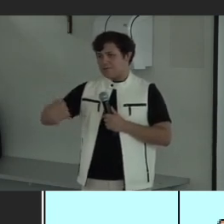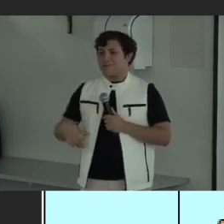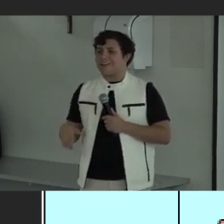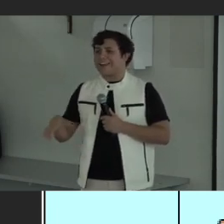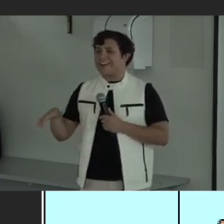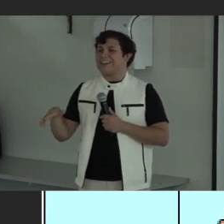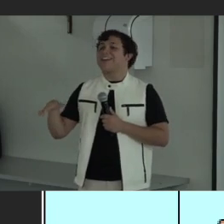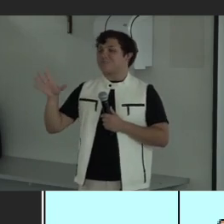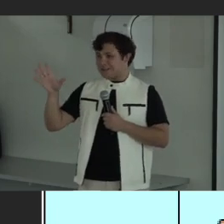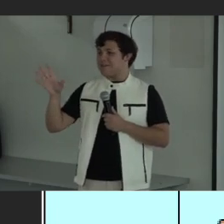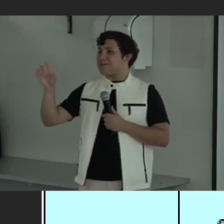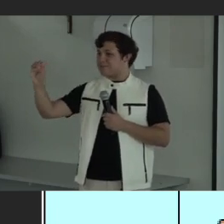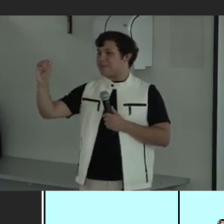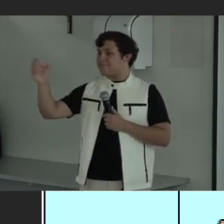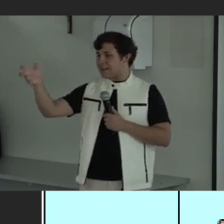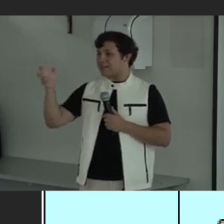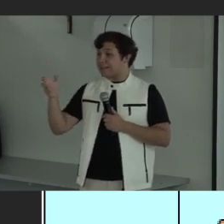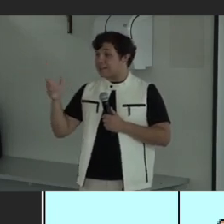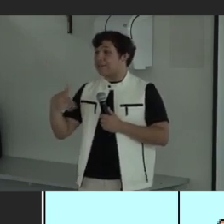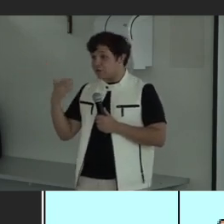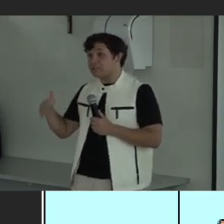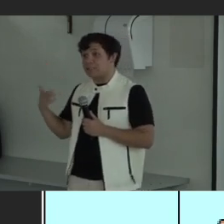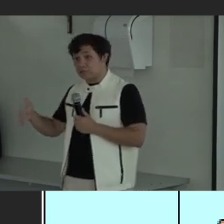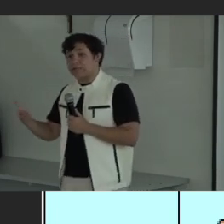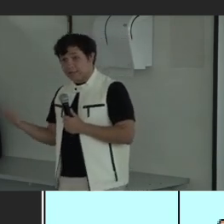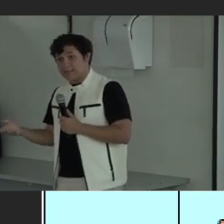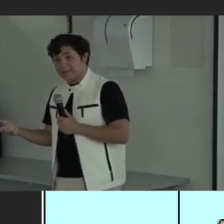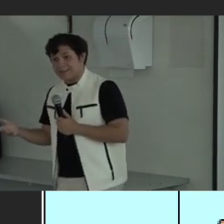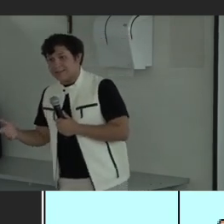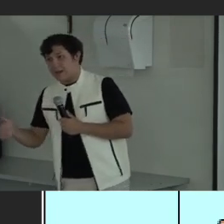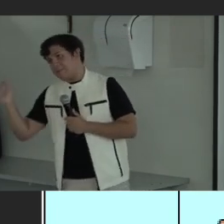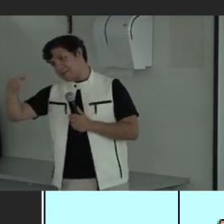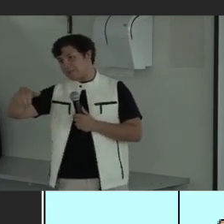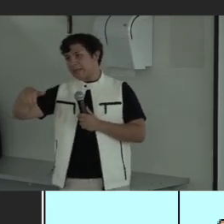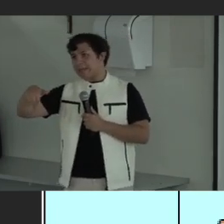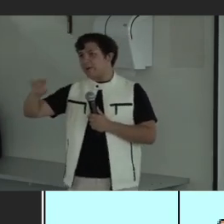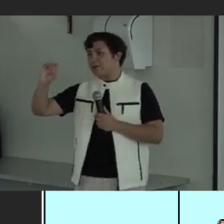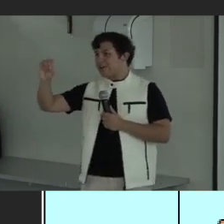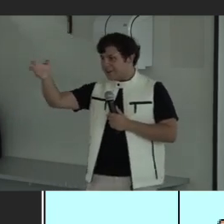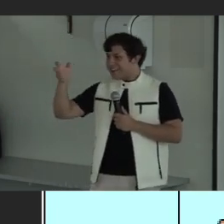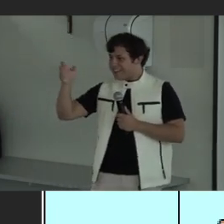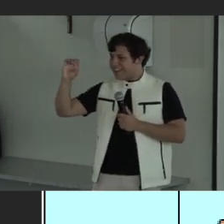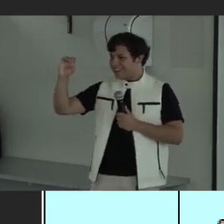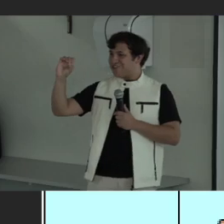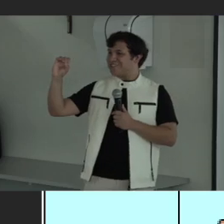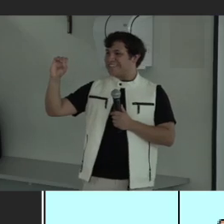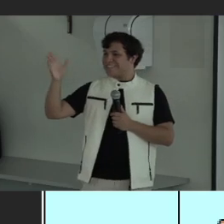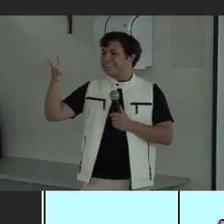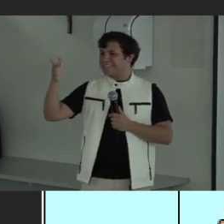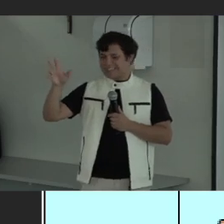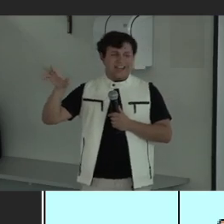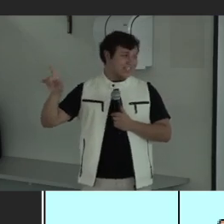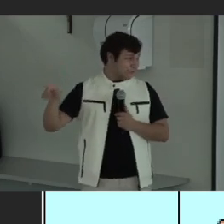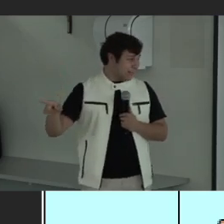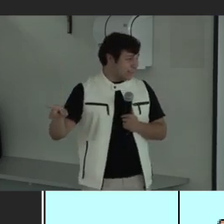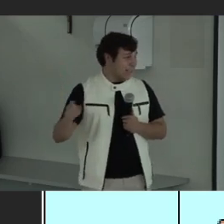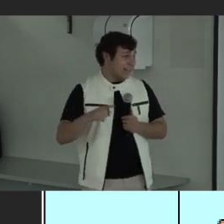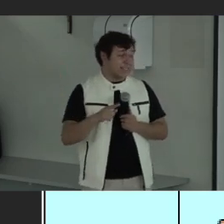ok, es una frase que en español sí se utiliza, a menos en México. Entonces, ahí se utiliza. La